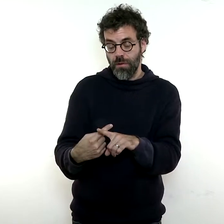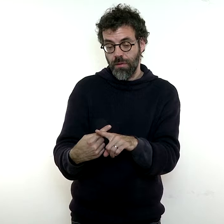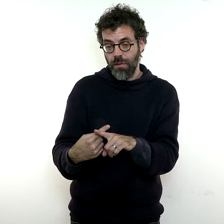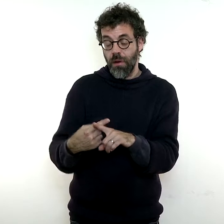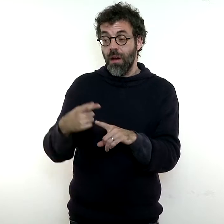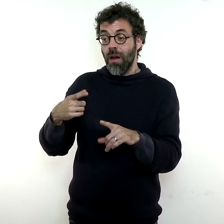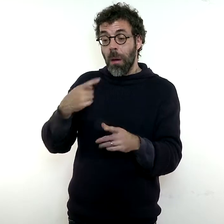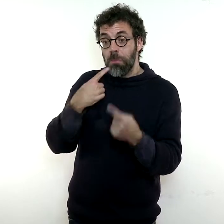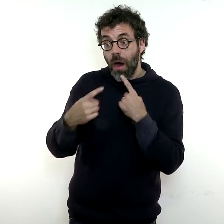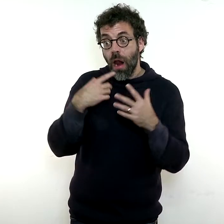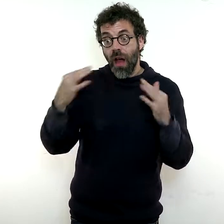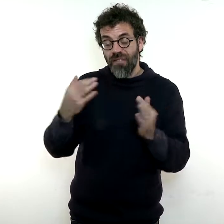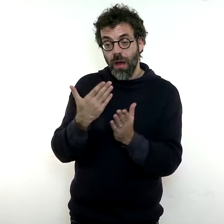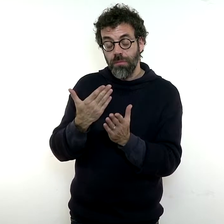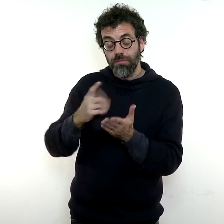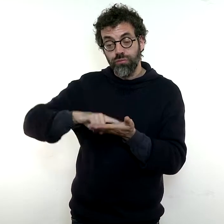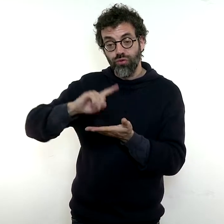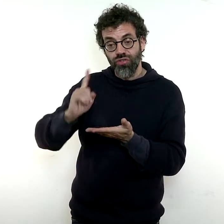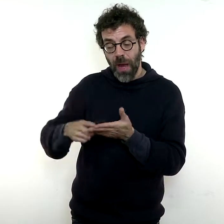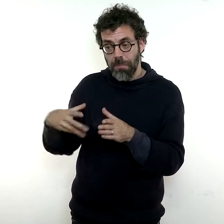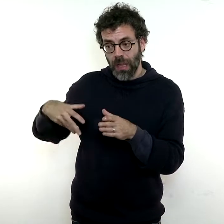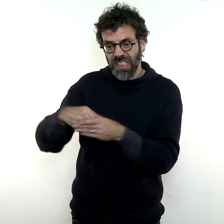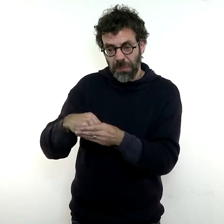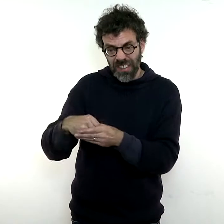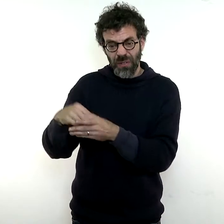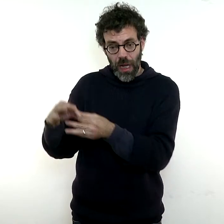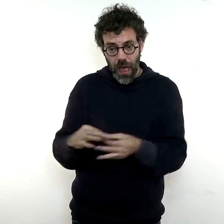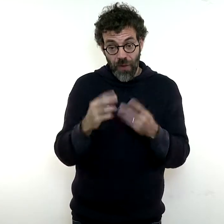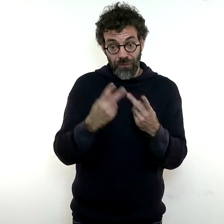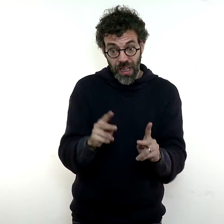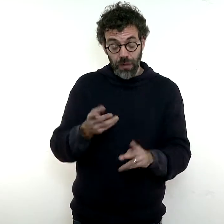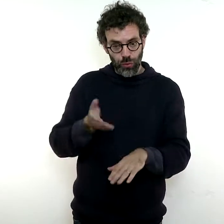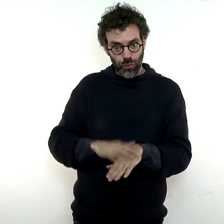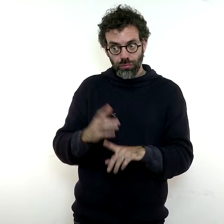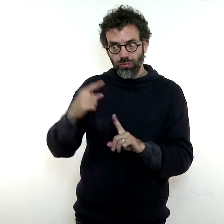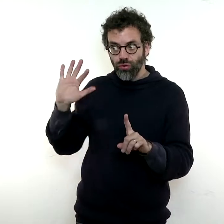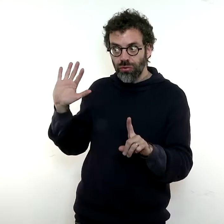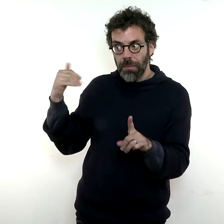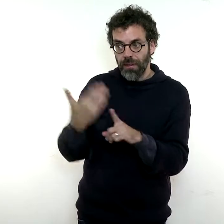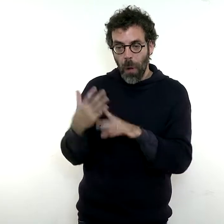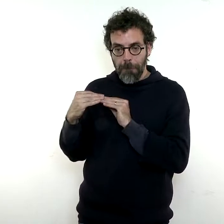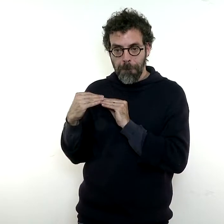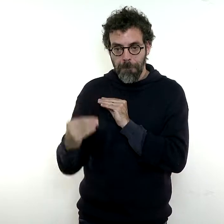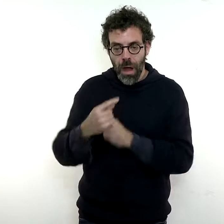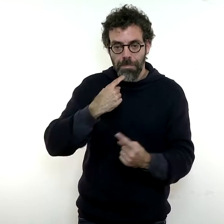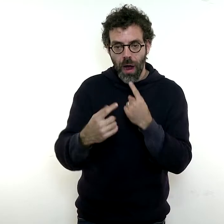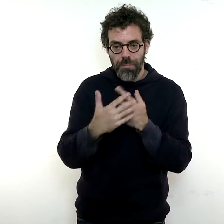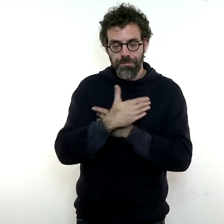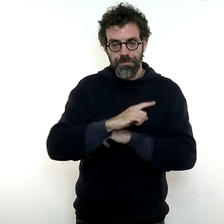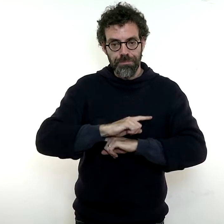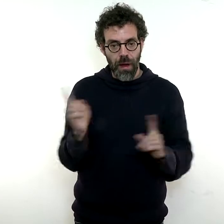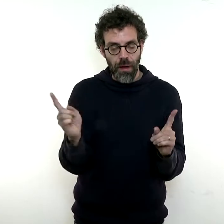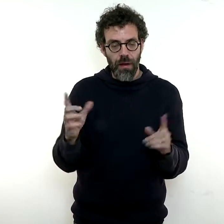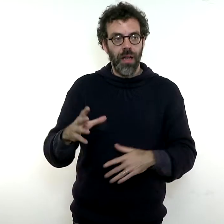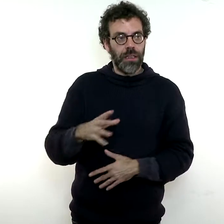C'est pour ça que j'en parle ce soir. Et donc, ce que l'on propose là, en l'occurrence, le City-Stade à Bagatelle, mais on pourrait citer aussi, que nous